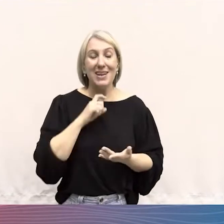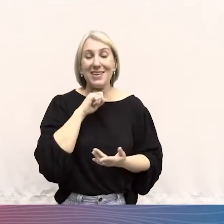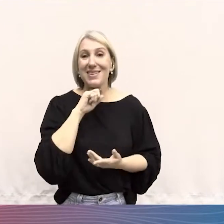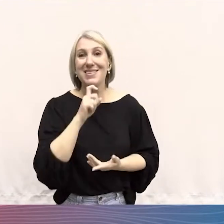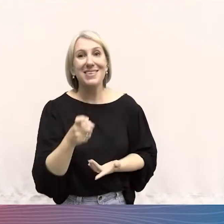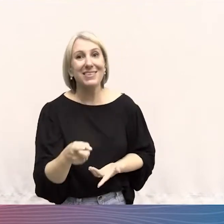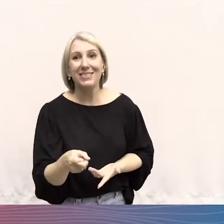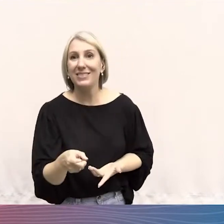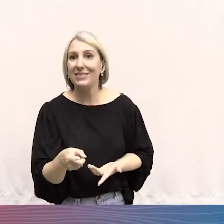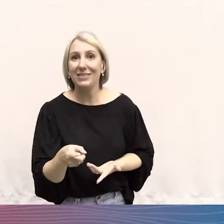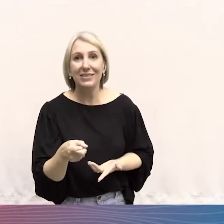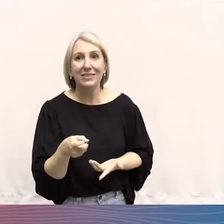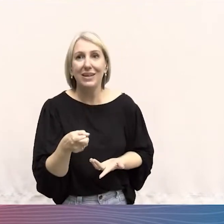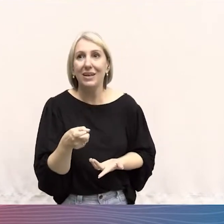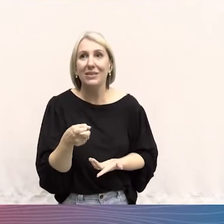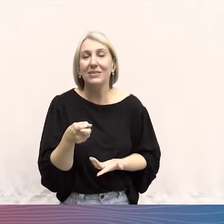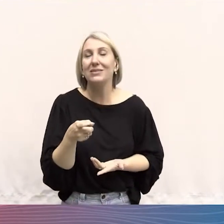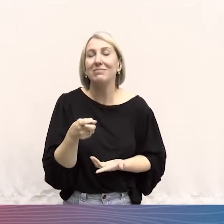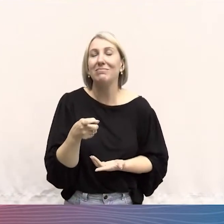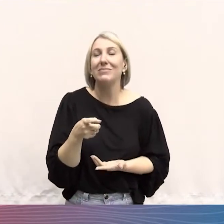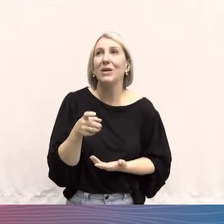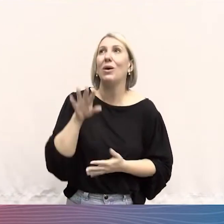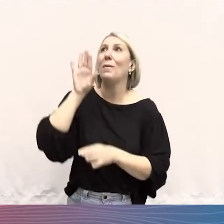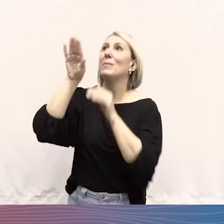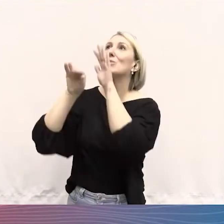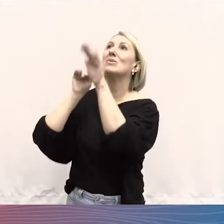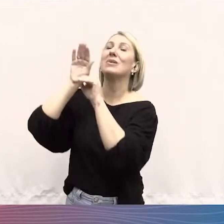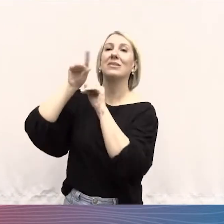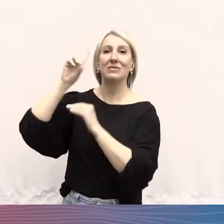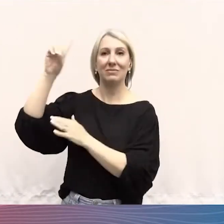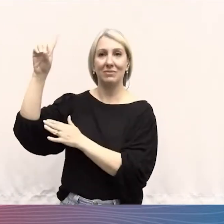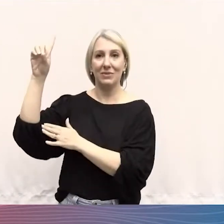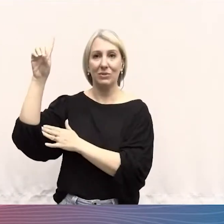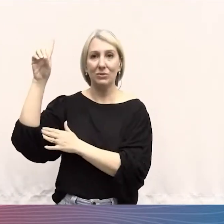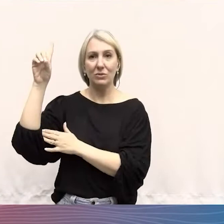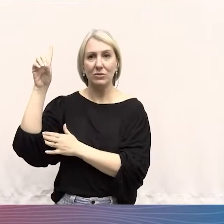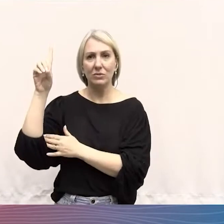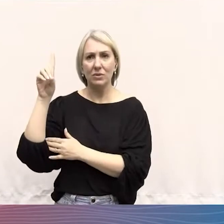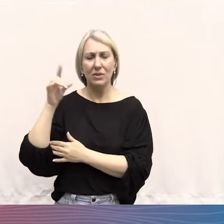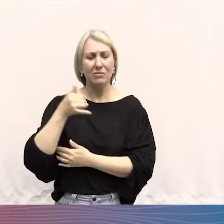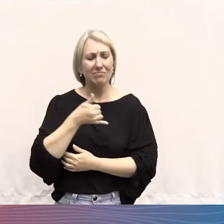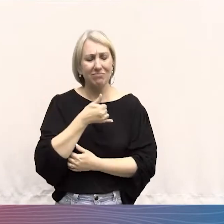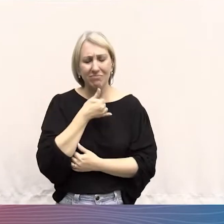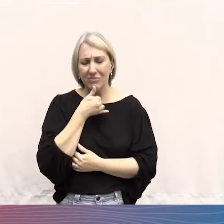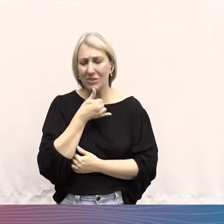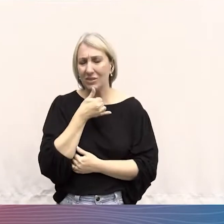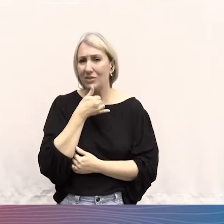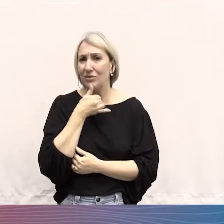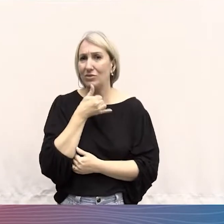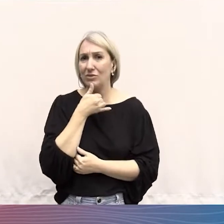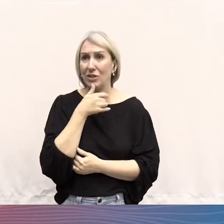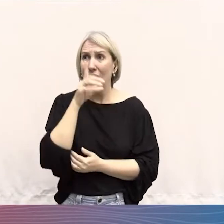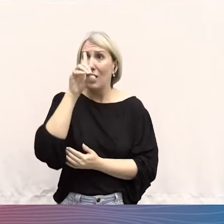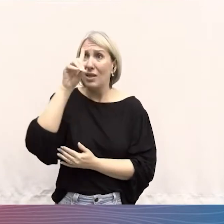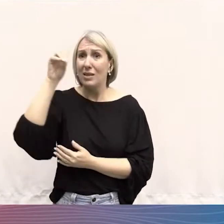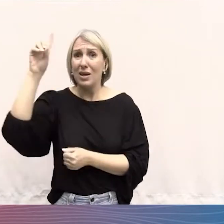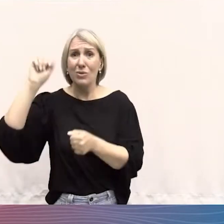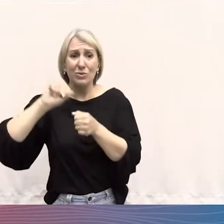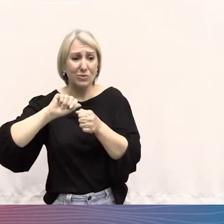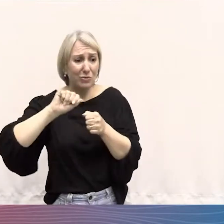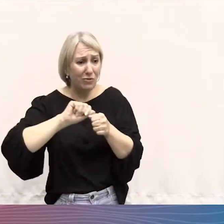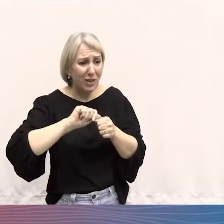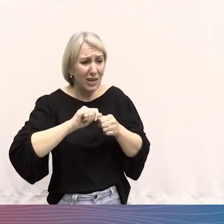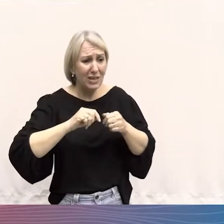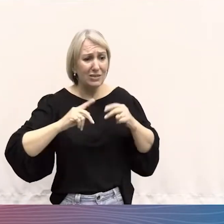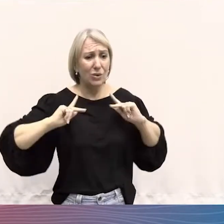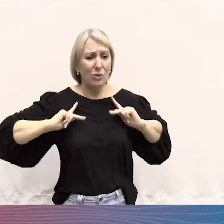que situação triste, veja, né? Esse cenário triste. Deus, Criador do homem, no